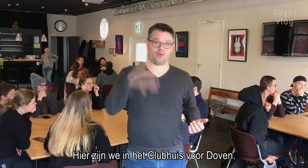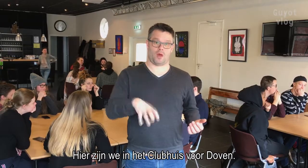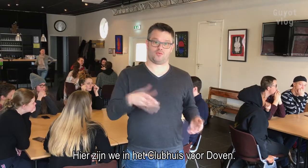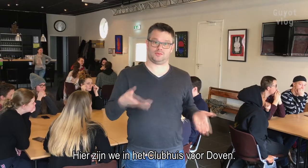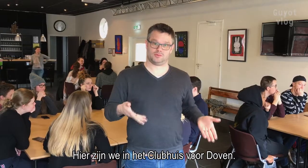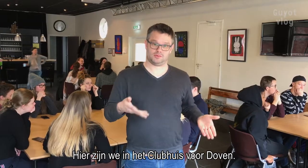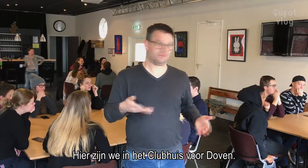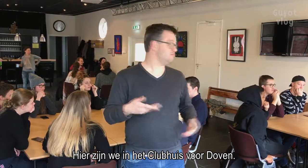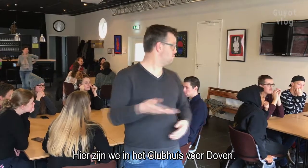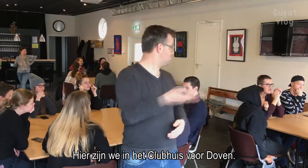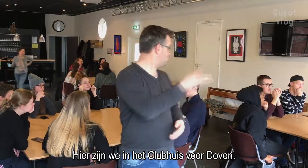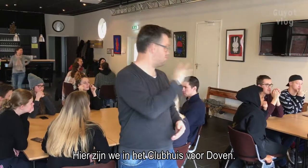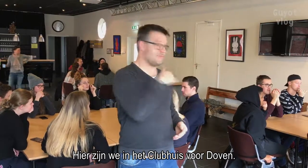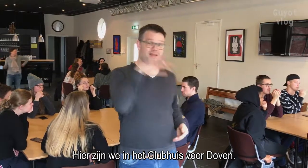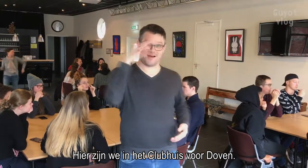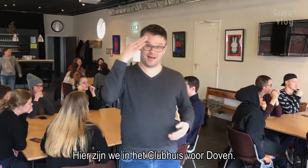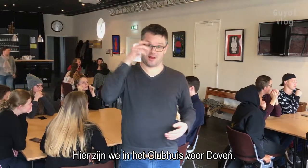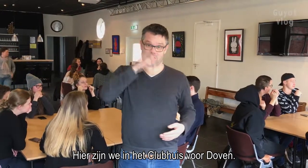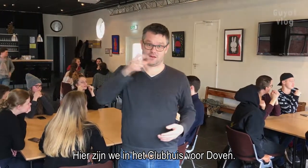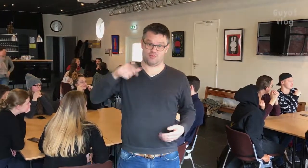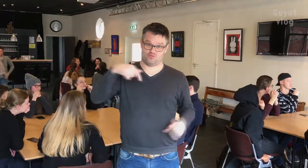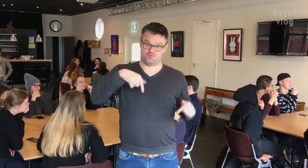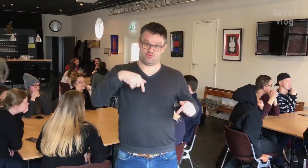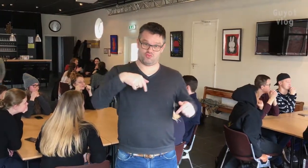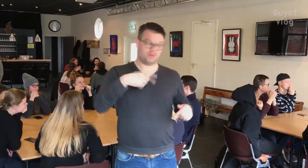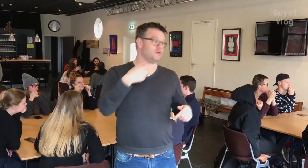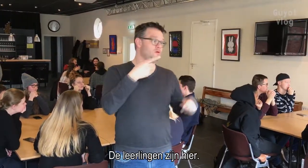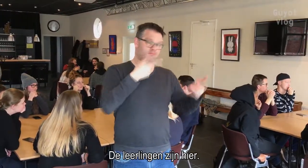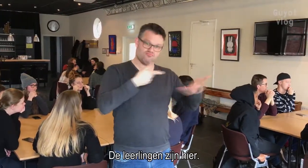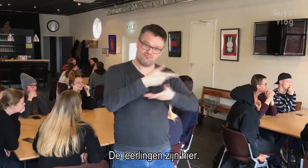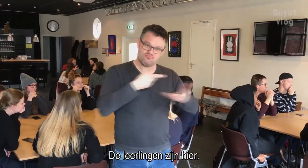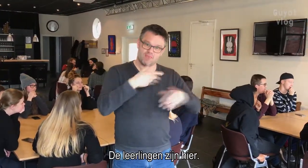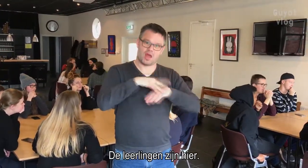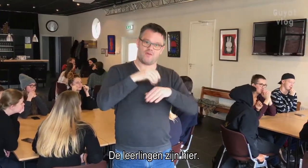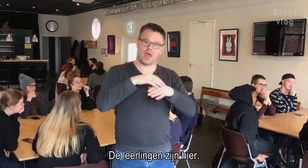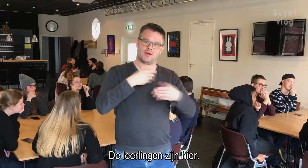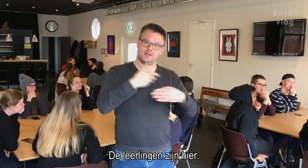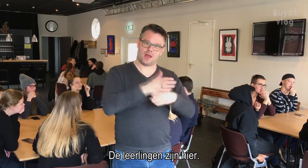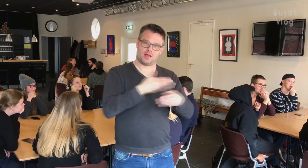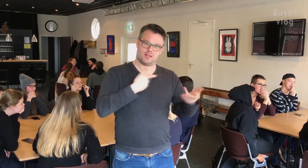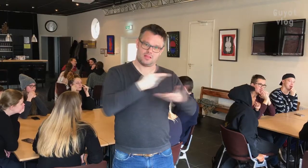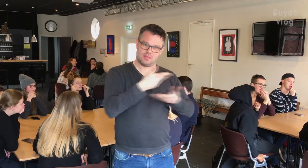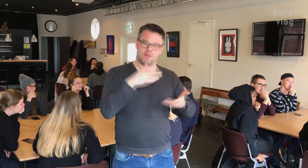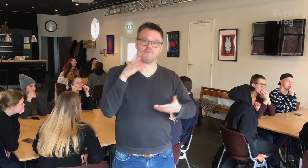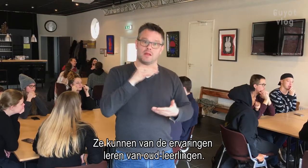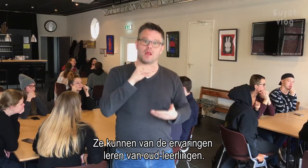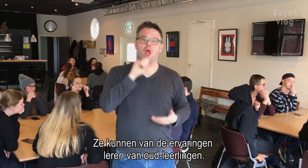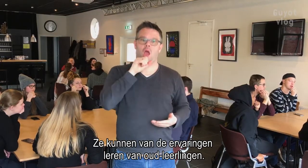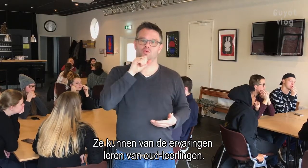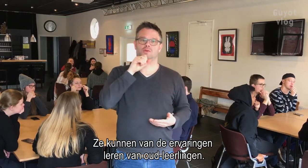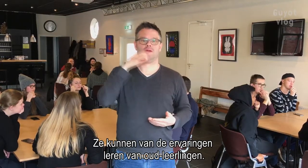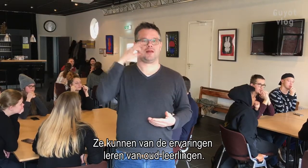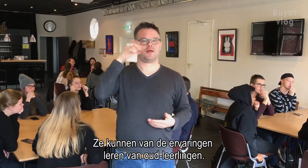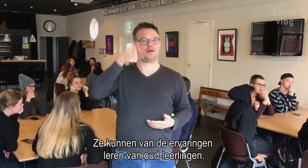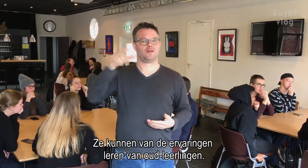Hier zijn we in het clubhuis voor doven. De leerlingen zijn hier. Die kunnen van ervaringen leren